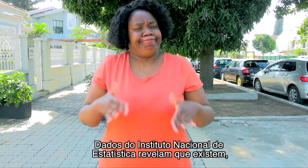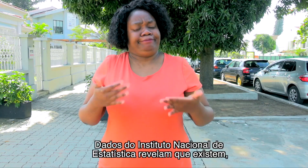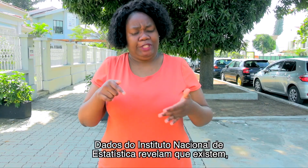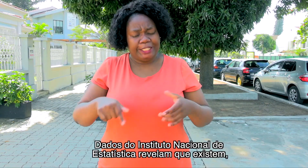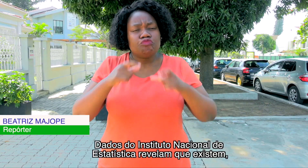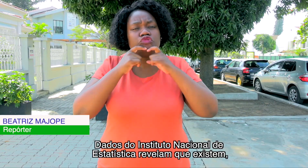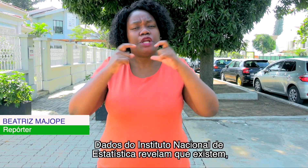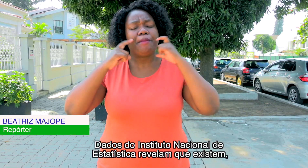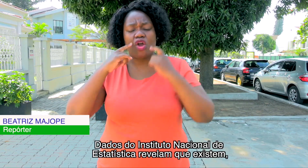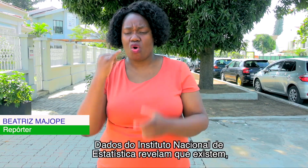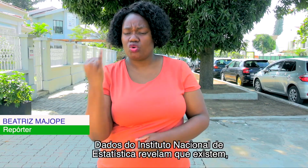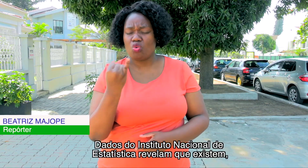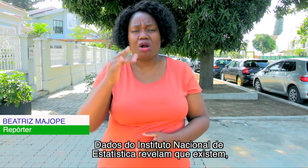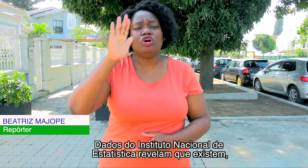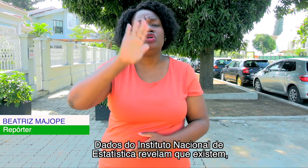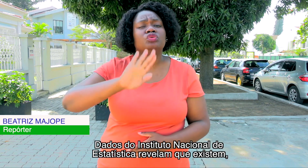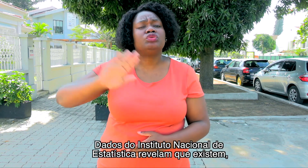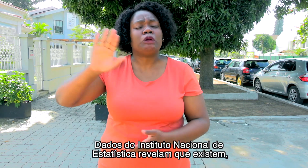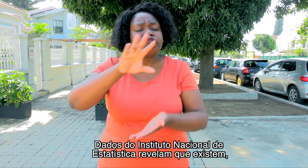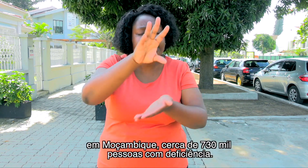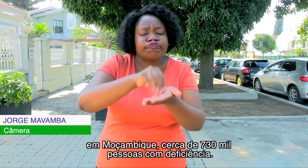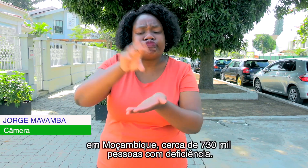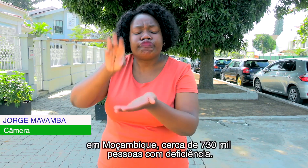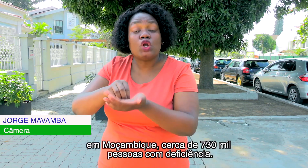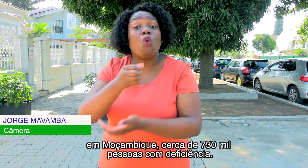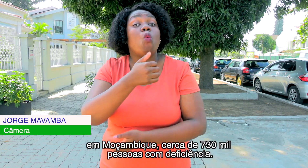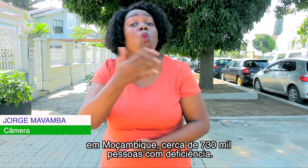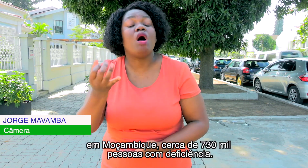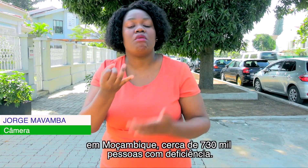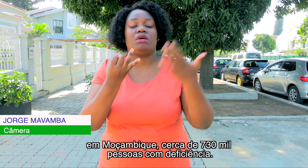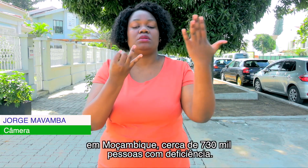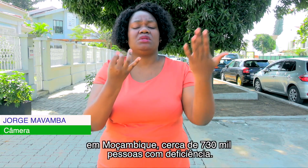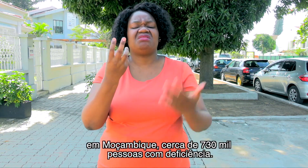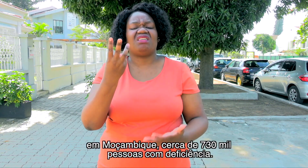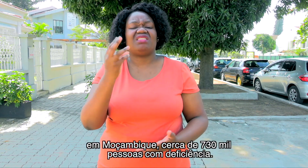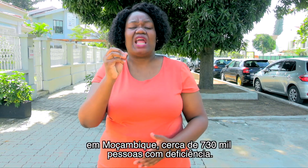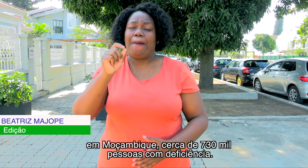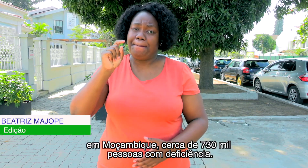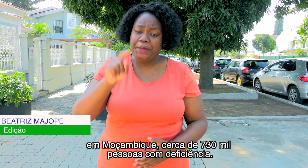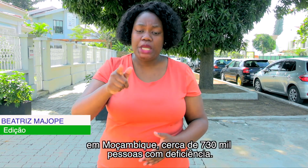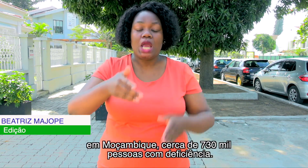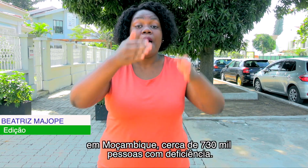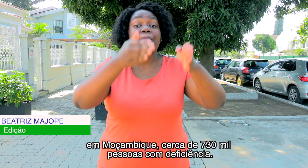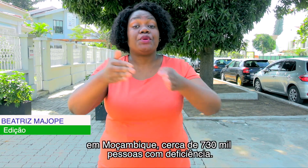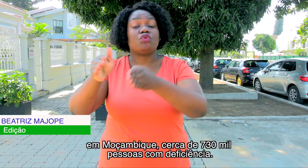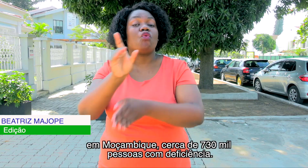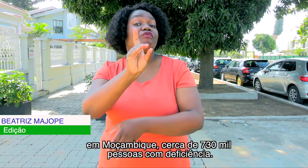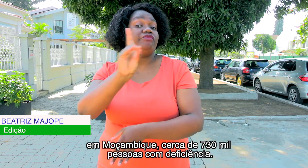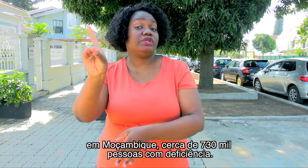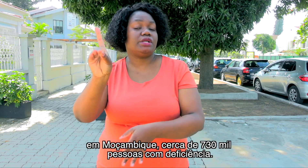Dados do Instituto Nacional de Estatísticas revelam que existem em Moçambique cerca de 730 pessoas com